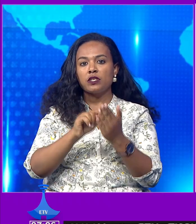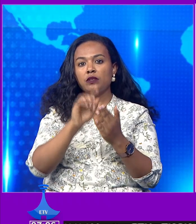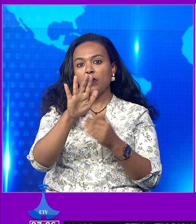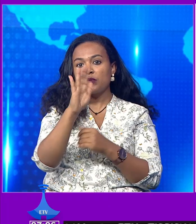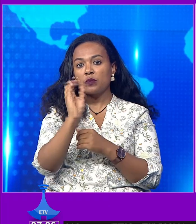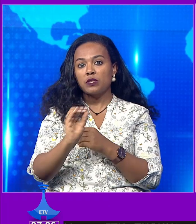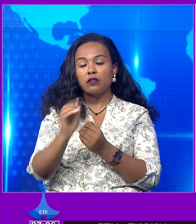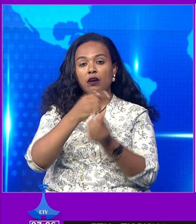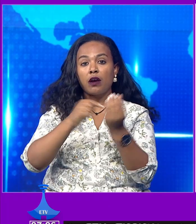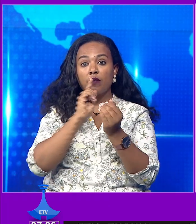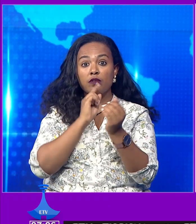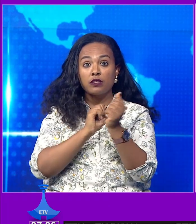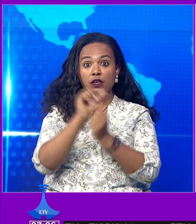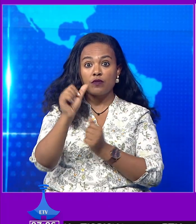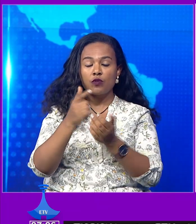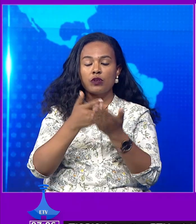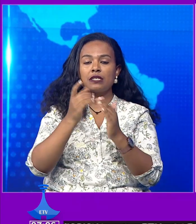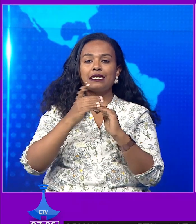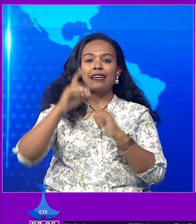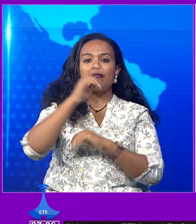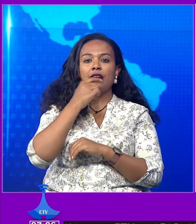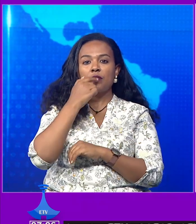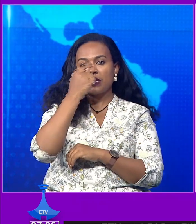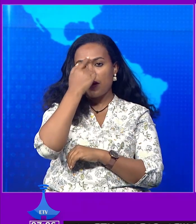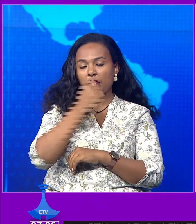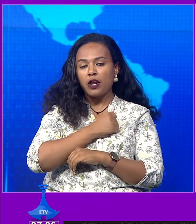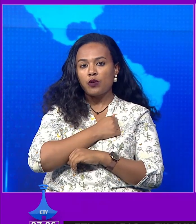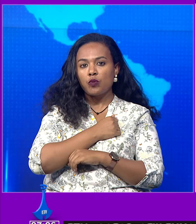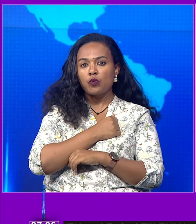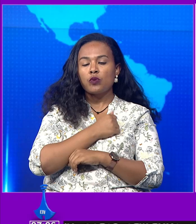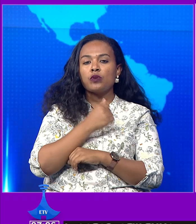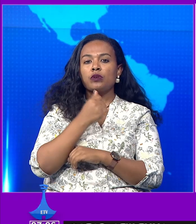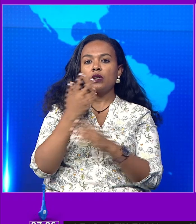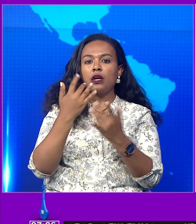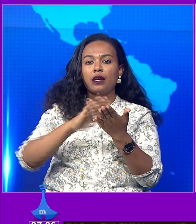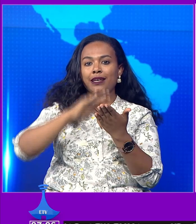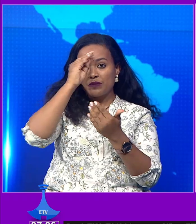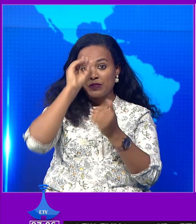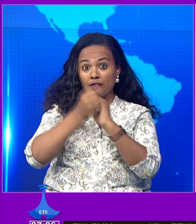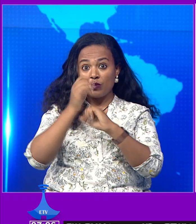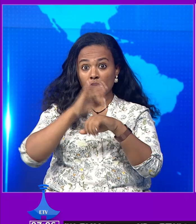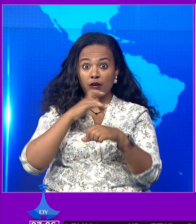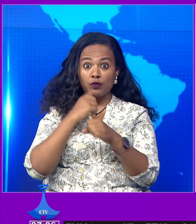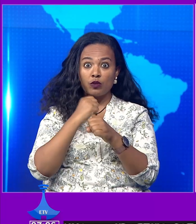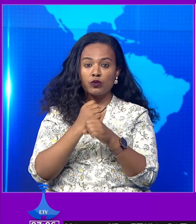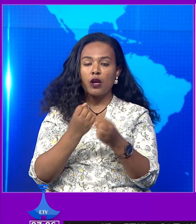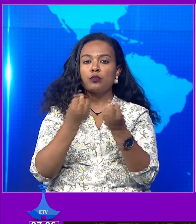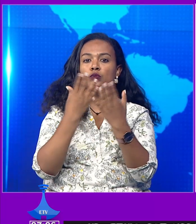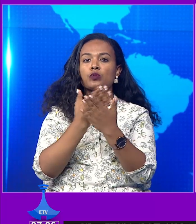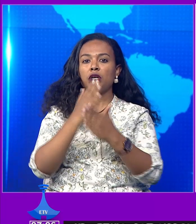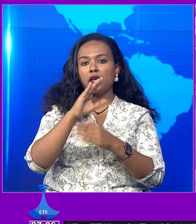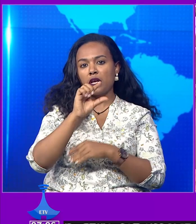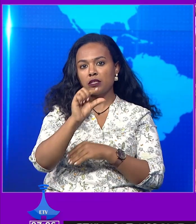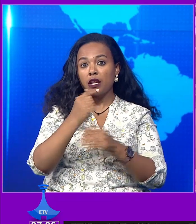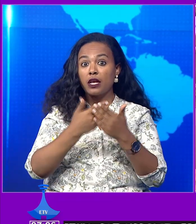ከ5.5% አካባቢ ነው ያሳለፍነው። ከዚህም ከፍ ይላል ብያለሁ። ኖት ቢኮዝ ገና የትምህርት ሪፎርም ላይ የምንሰራው ስራ ብዙ መስመር ያዘ ሳይ ይሄ